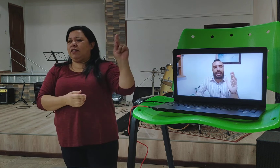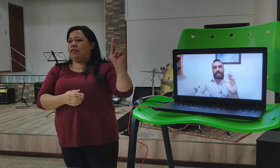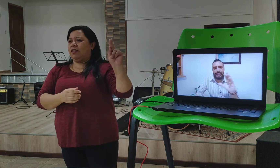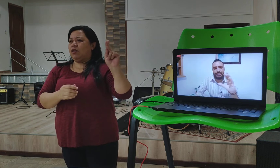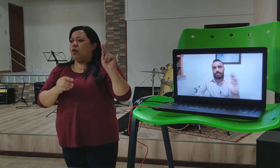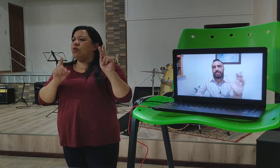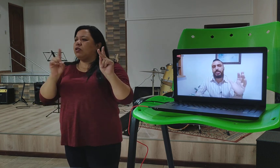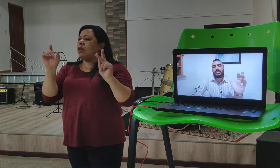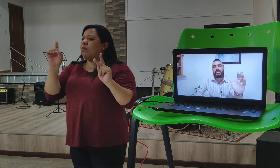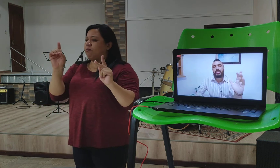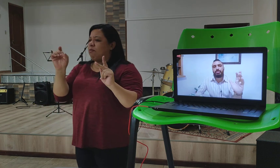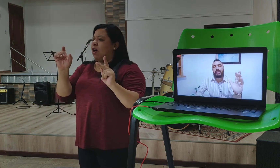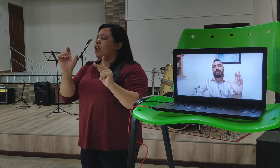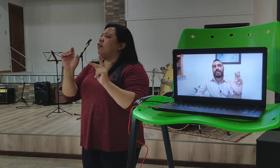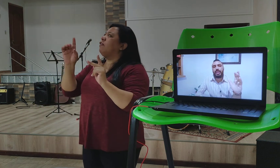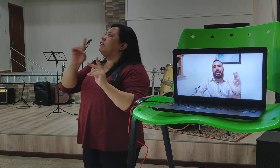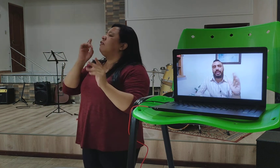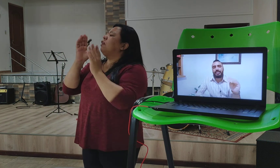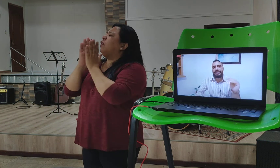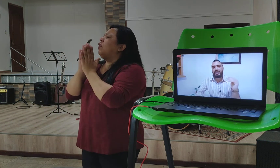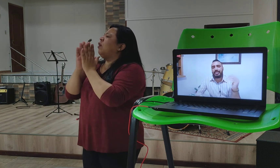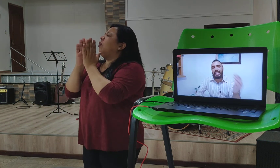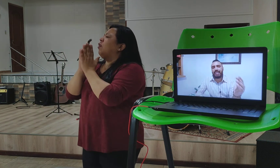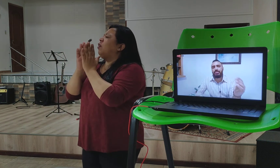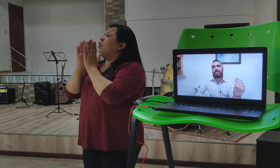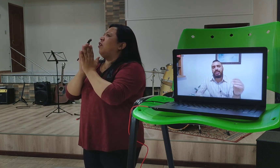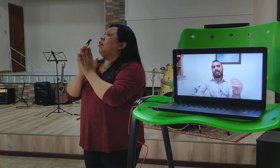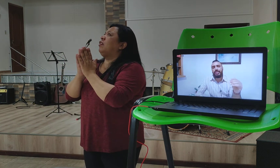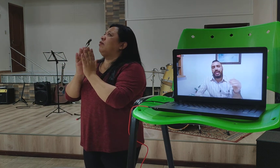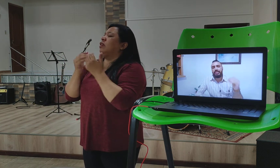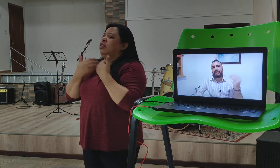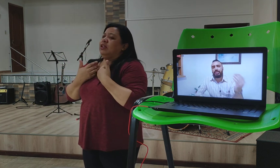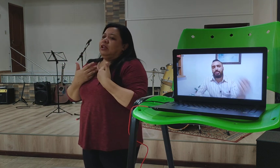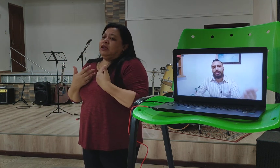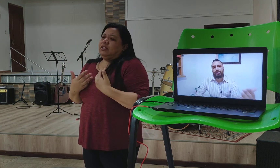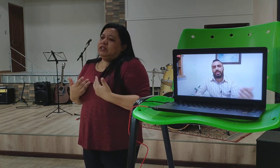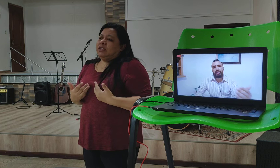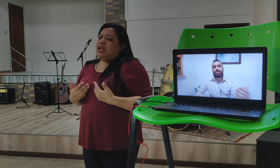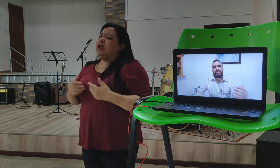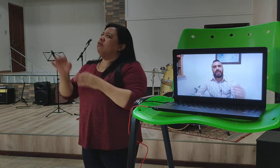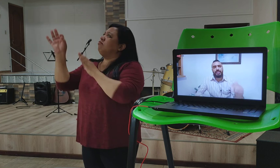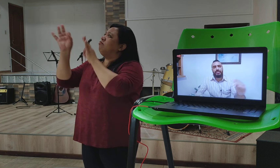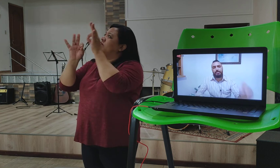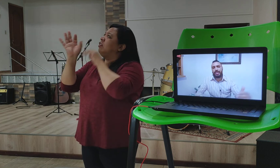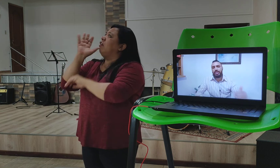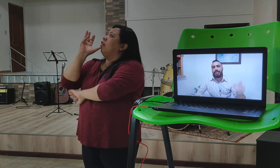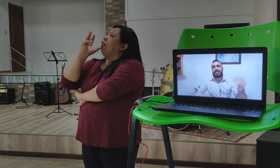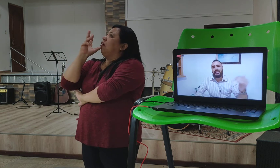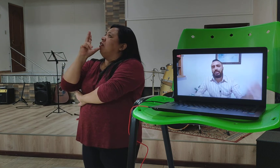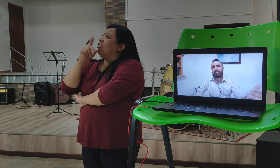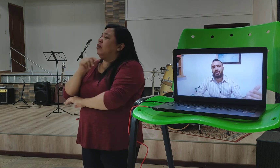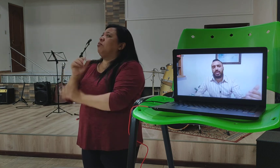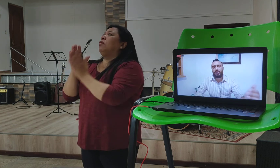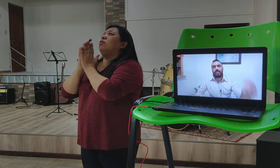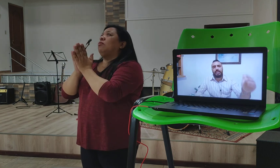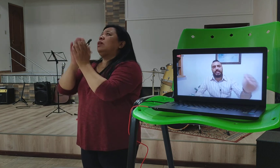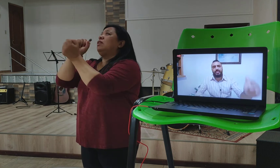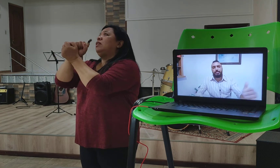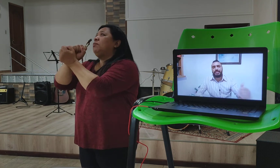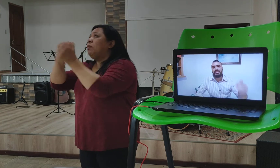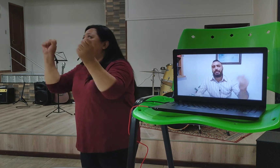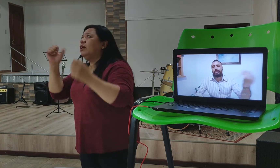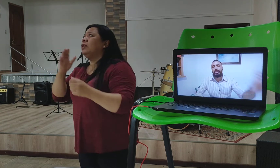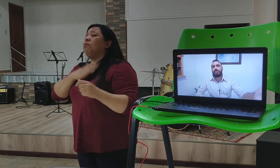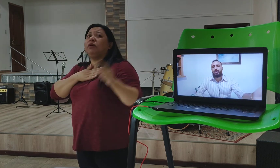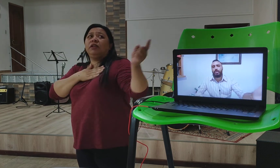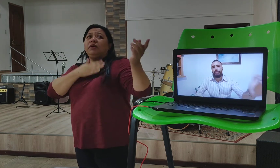aqui é nesse mesmo sentido. Davi, ele estava cansado, Davi quer entender os planos de Deus, Davi pede libertação do Senhor, e Davi